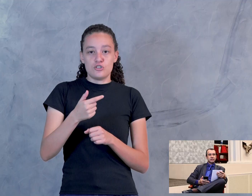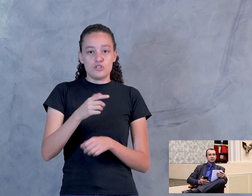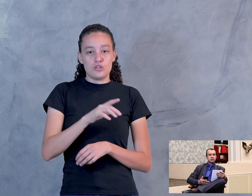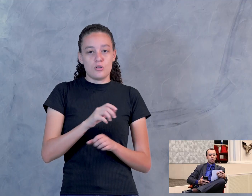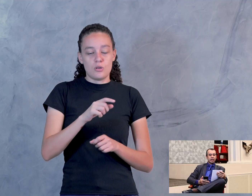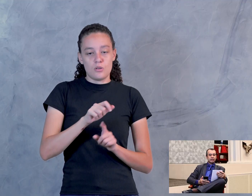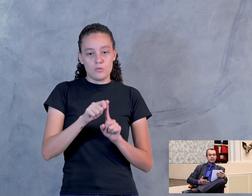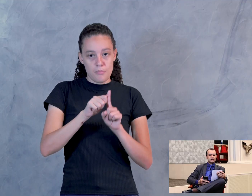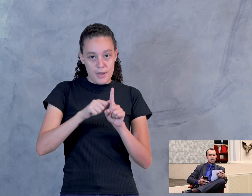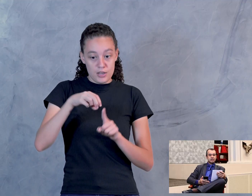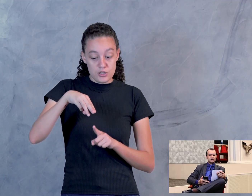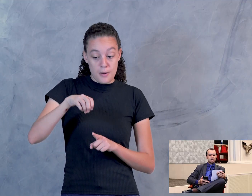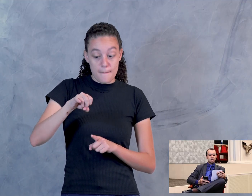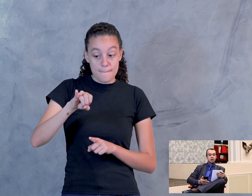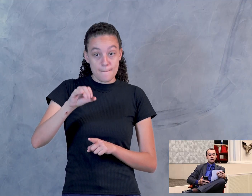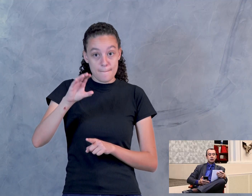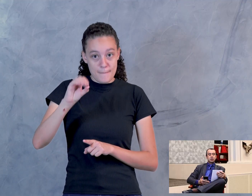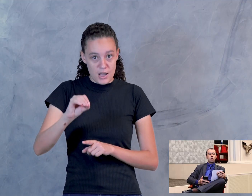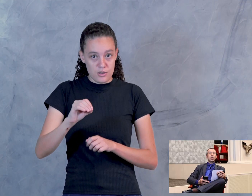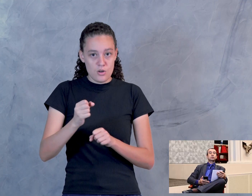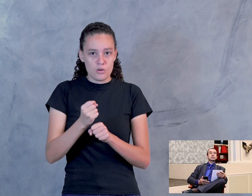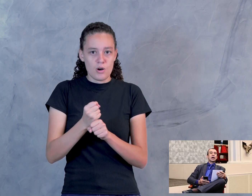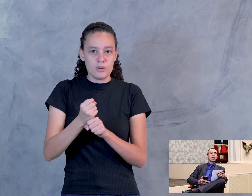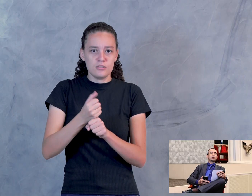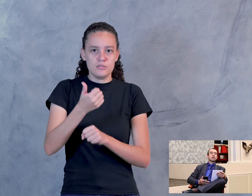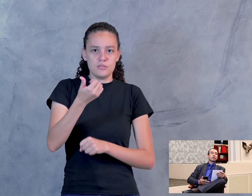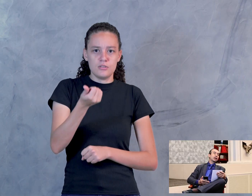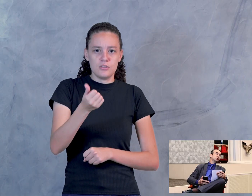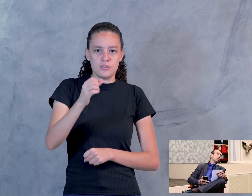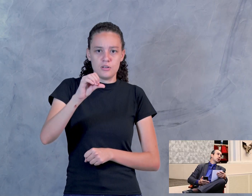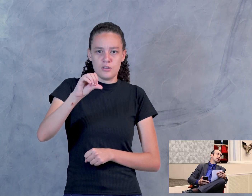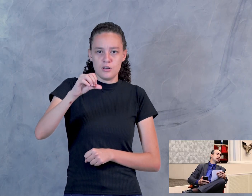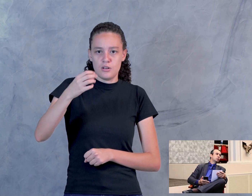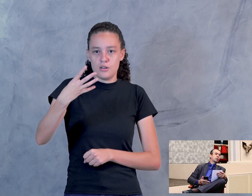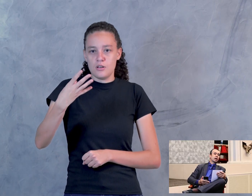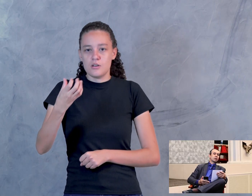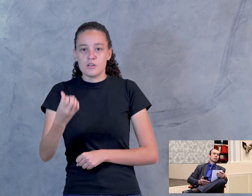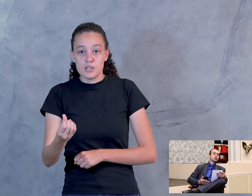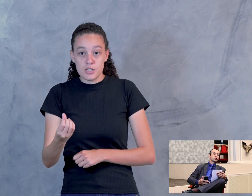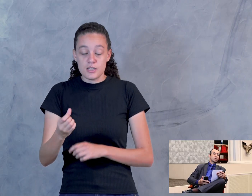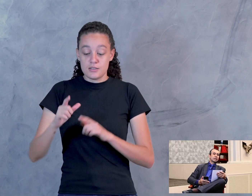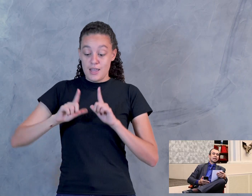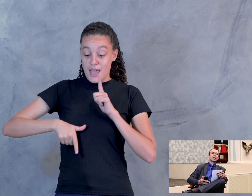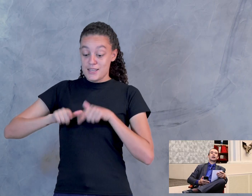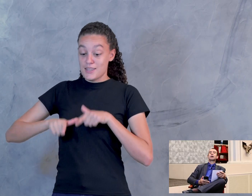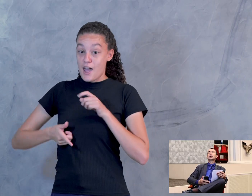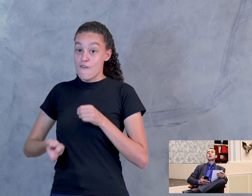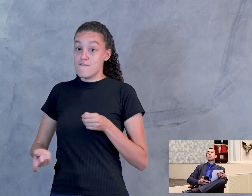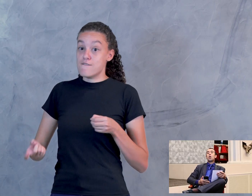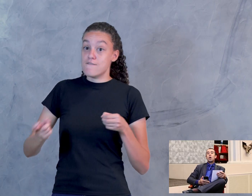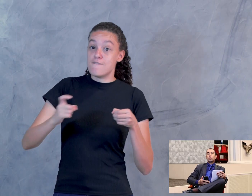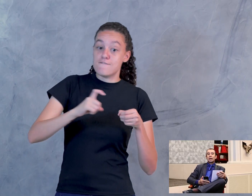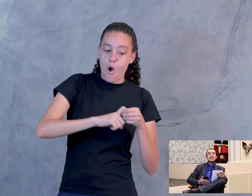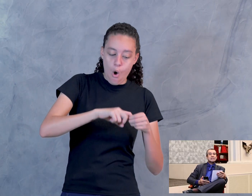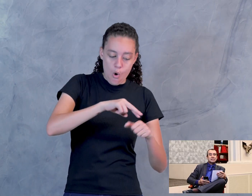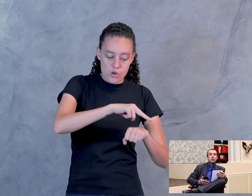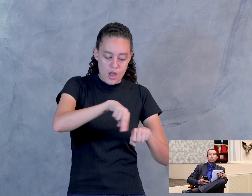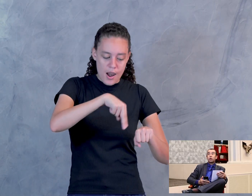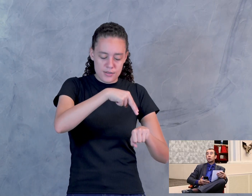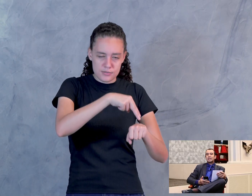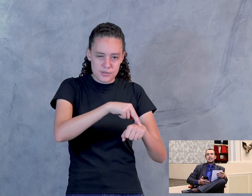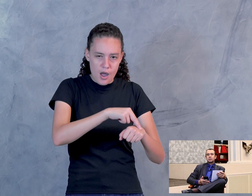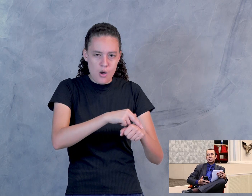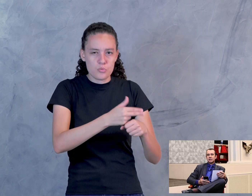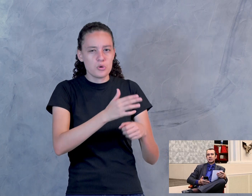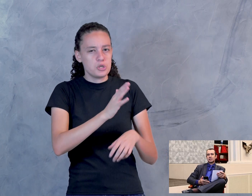de 1946, enquanto Israel estava retornando para a sua terra como